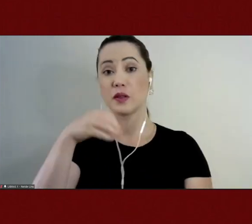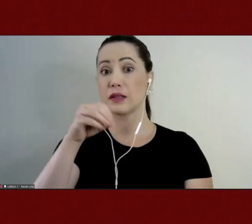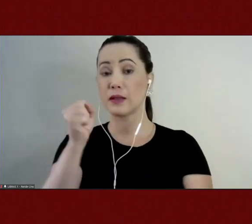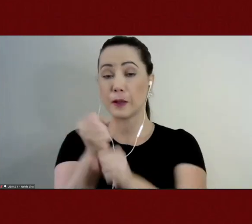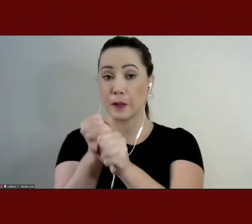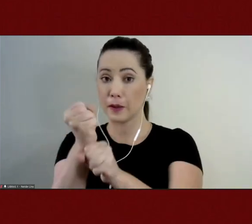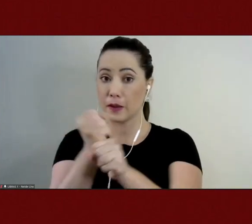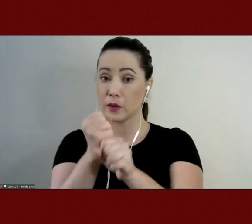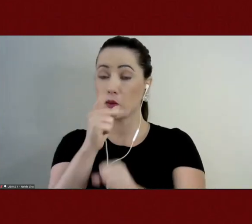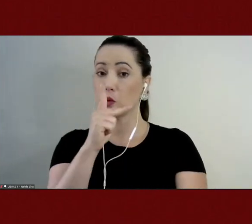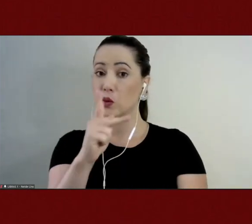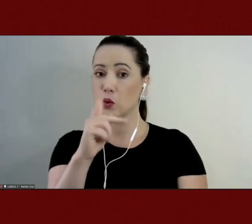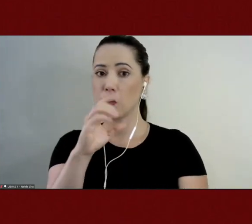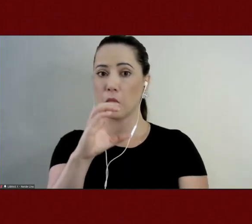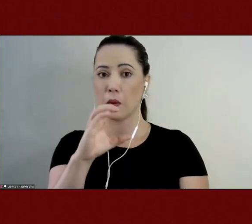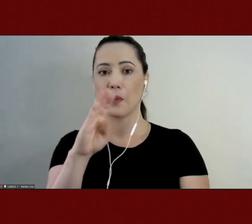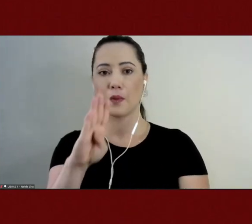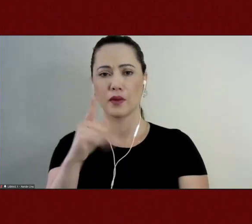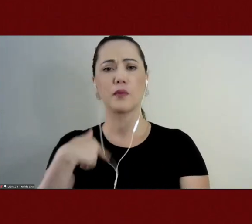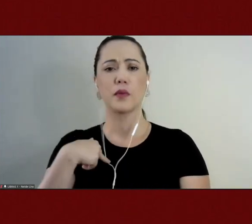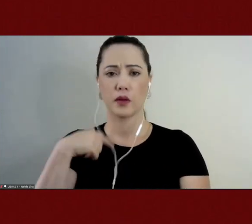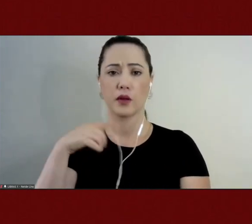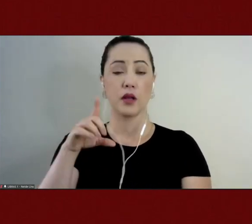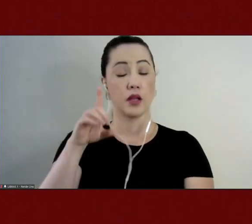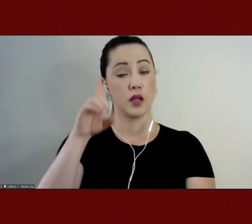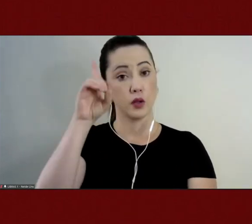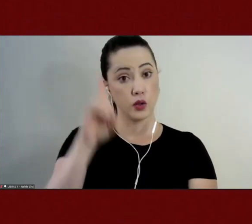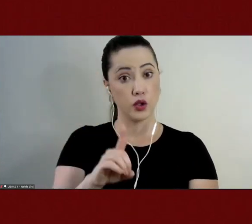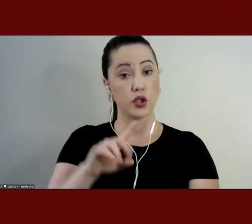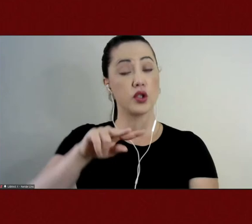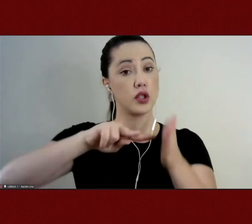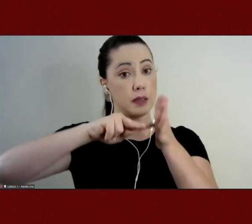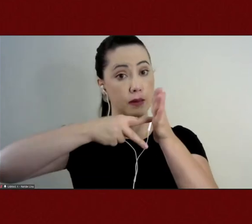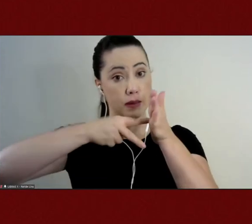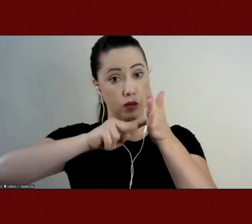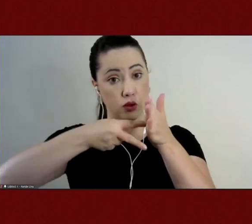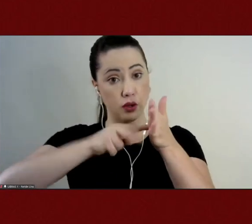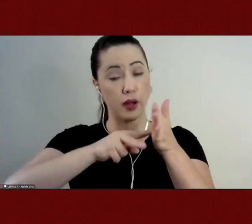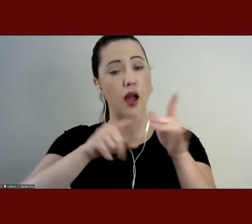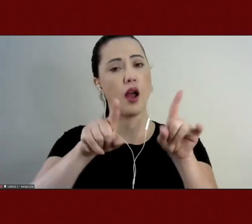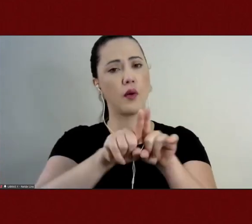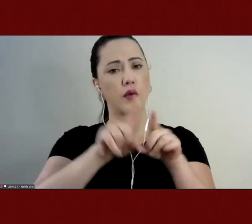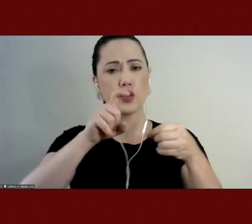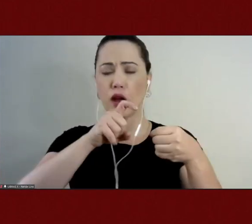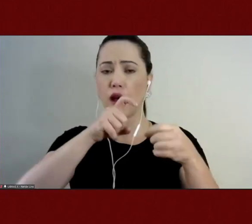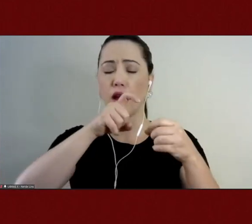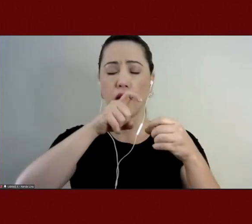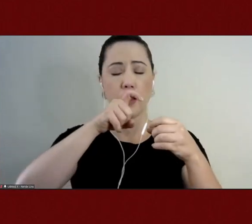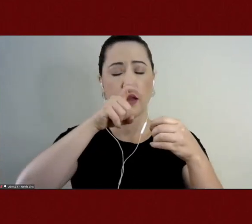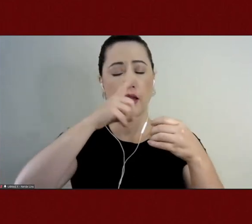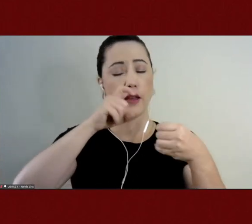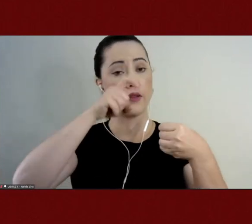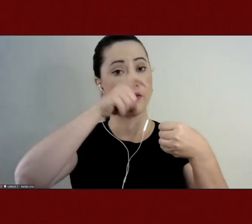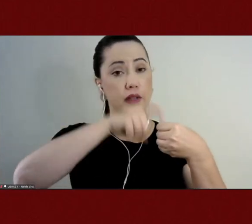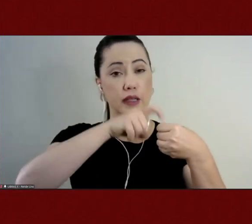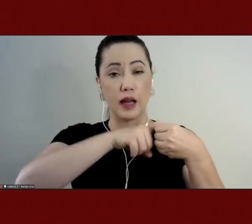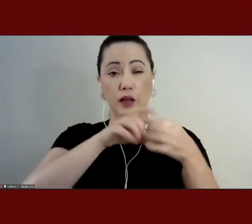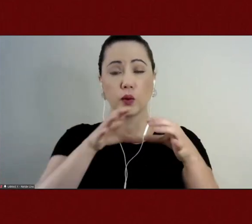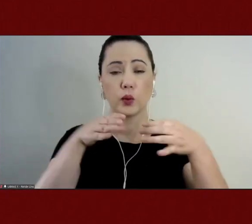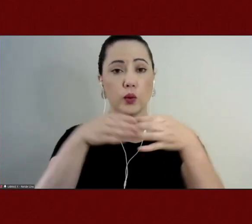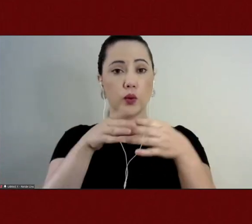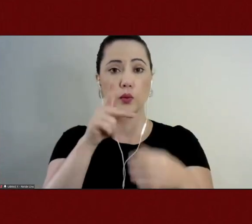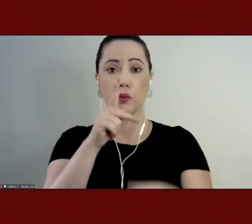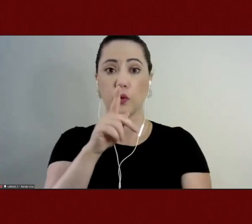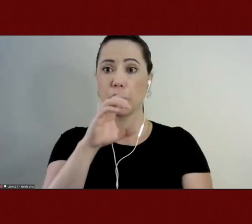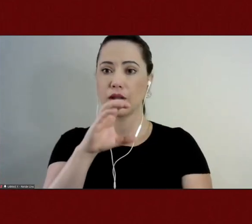Eu sou dirigente sindical, sou sindicalista e sou filiada ao partido desde 1989, portanto, ainda me